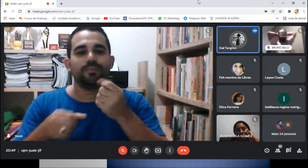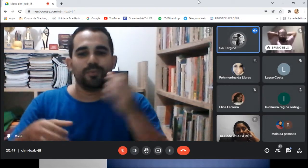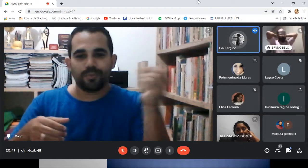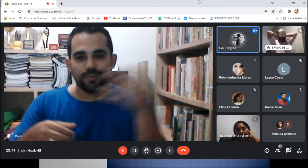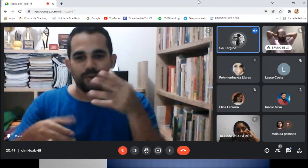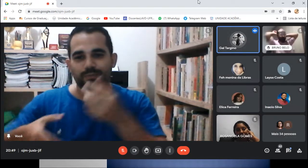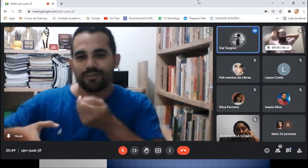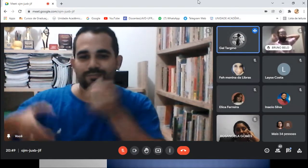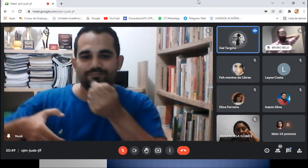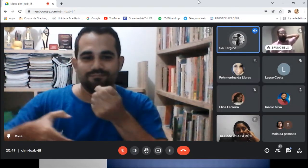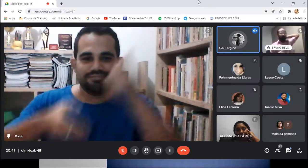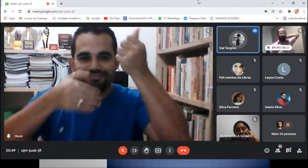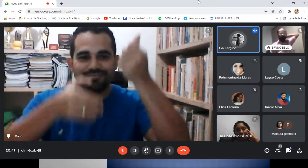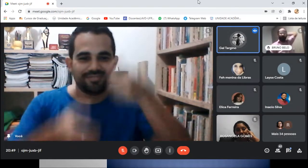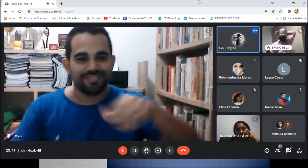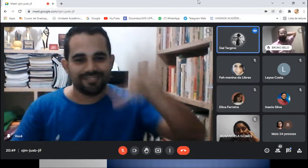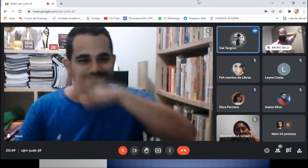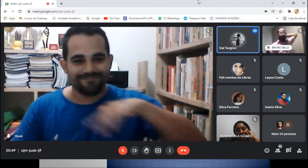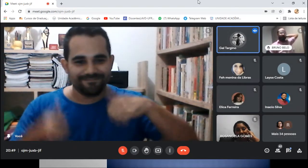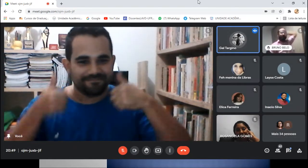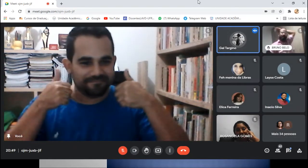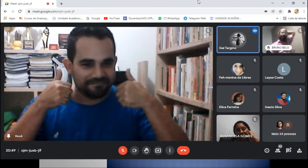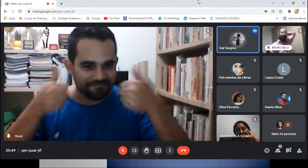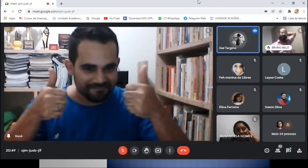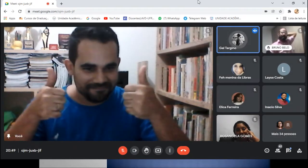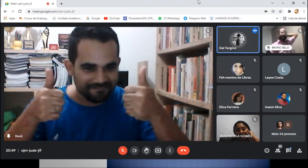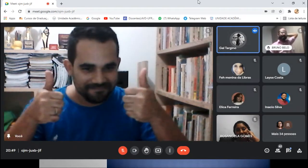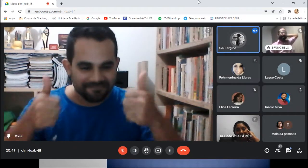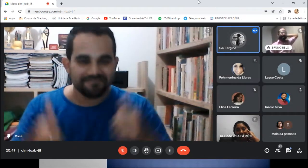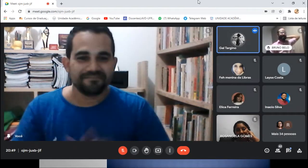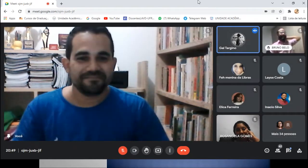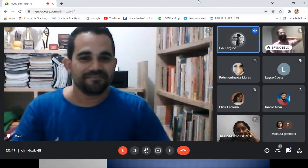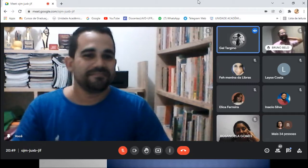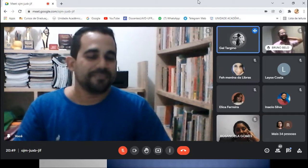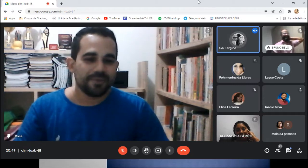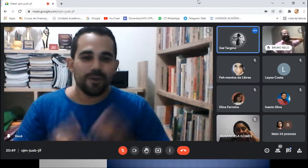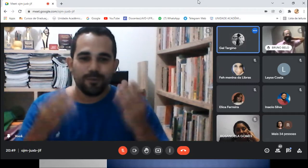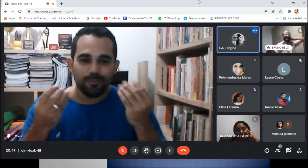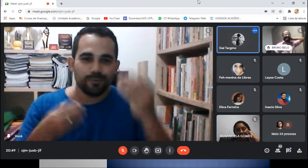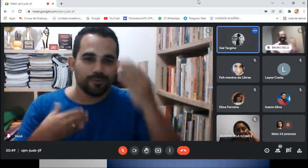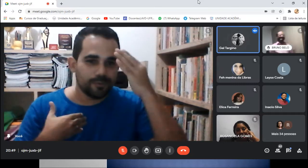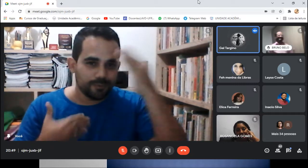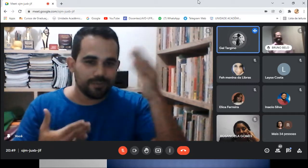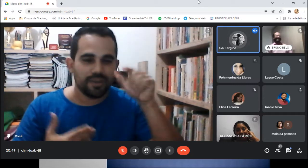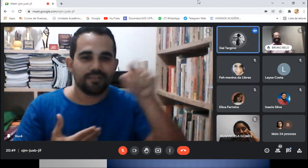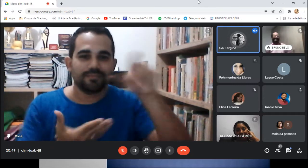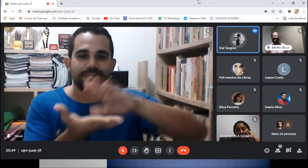Feliz Ano Novo, eu desejo que vocês aproveitem, né, com a família, que seja um